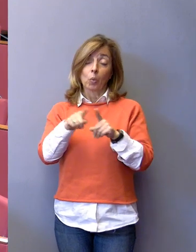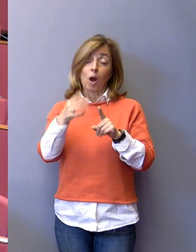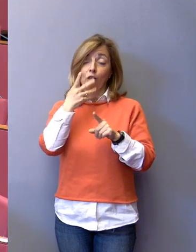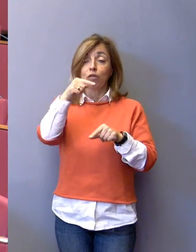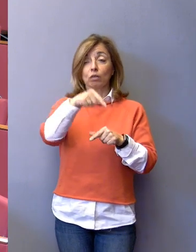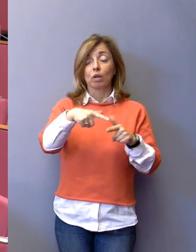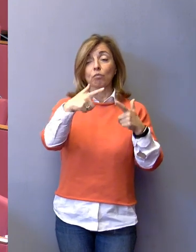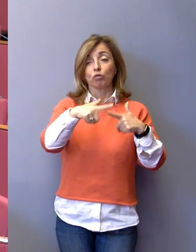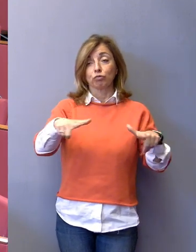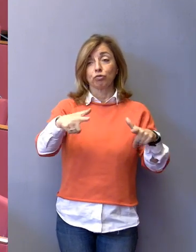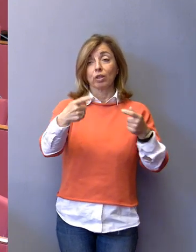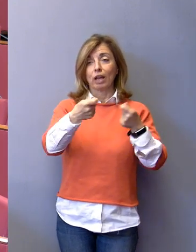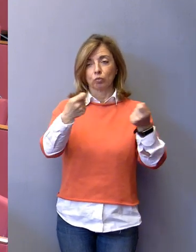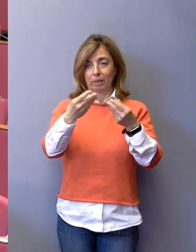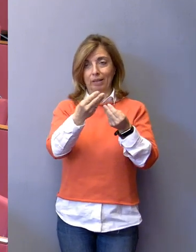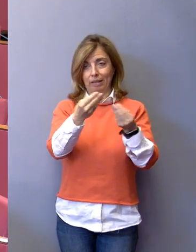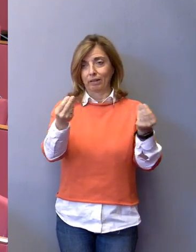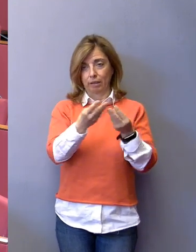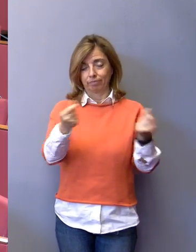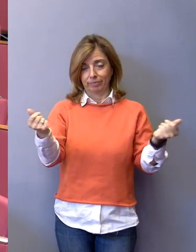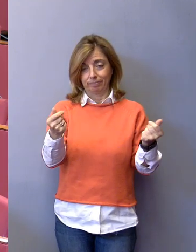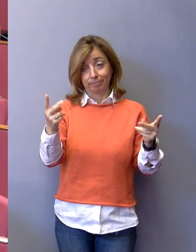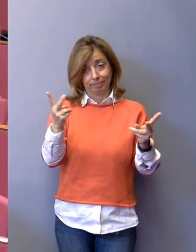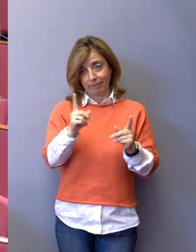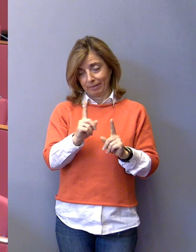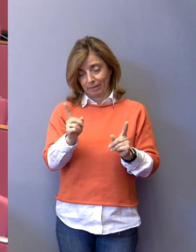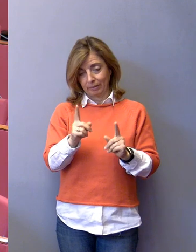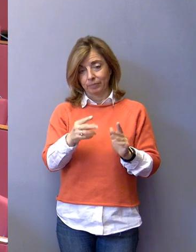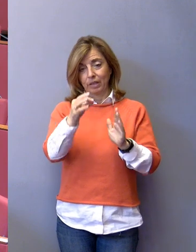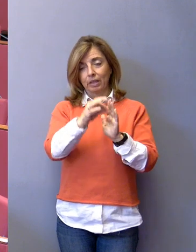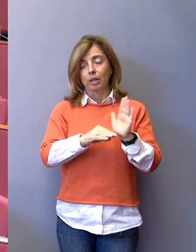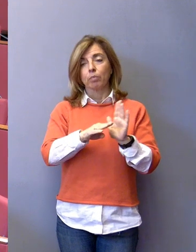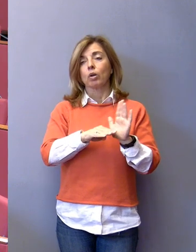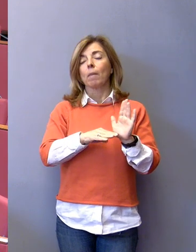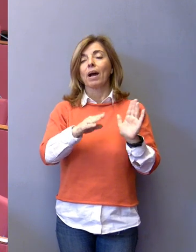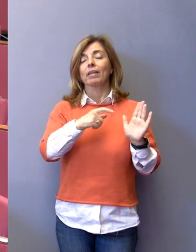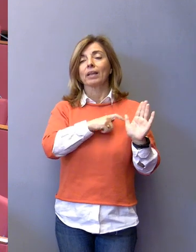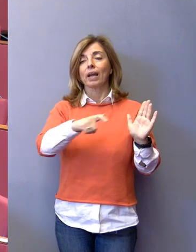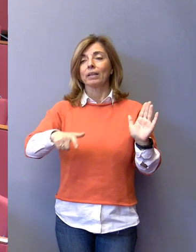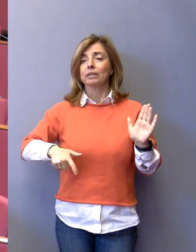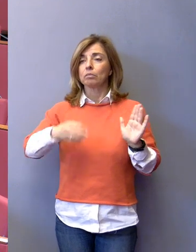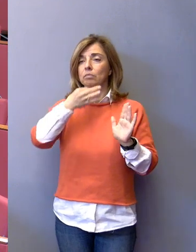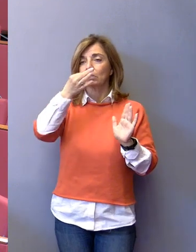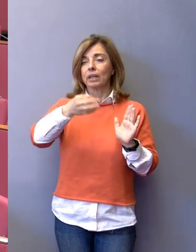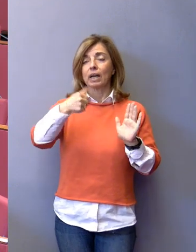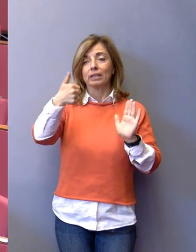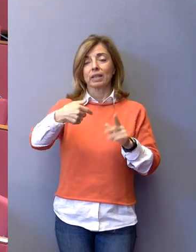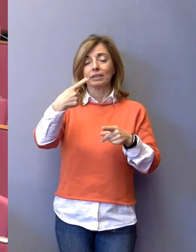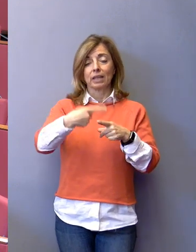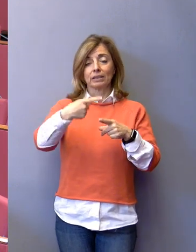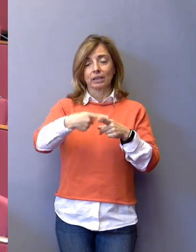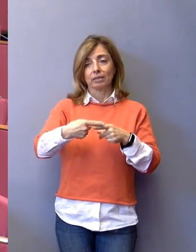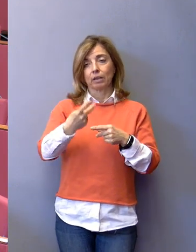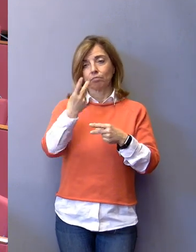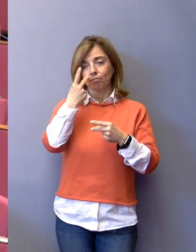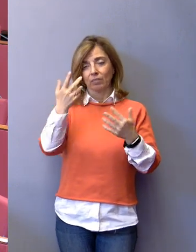così le linee programmatiche del sindaco esposte il 6 di settembre evidenziavano una capacità critica quella